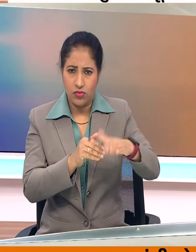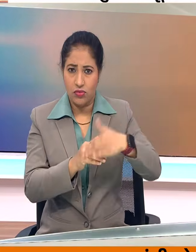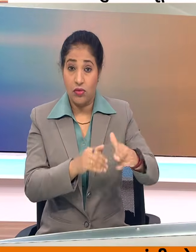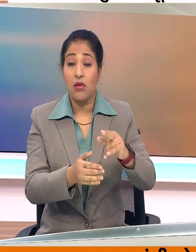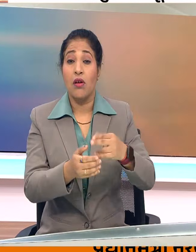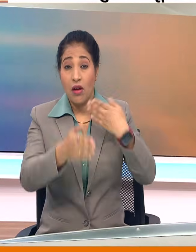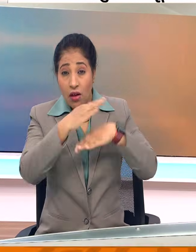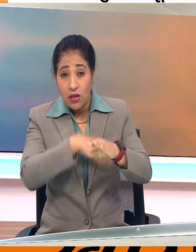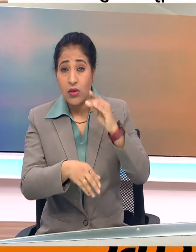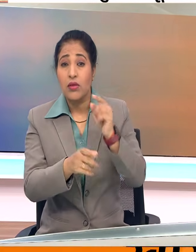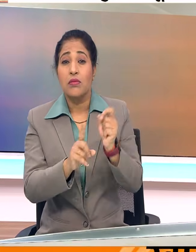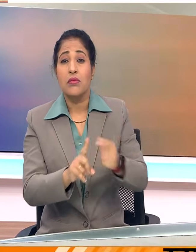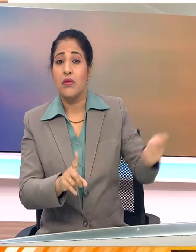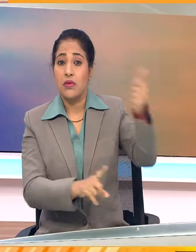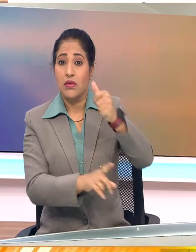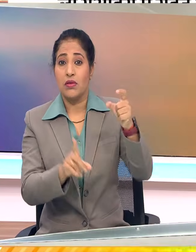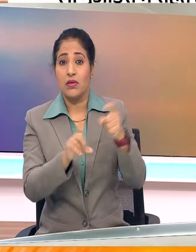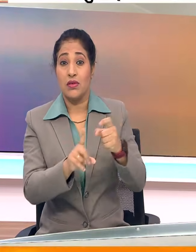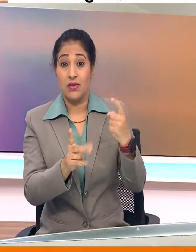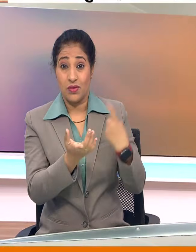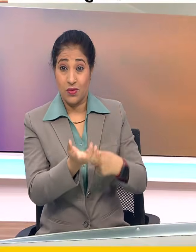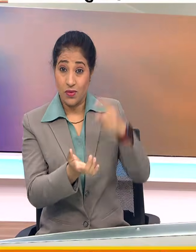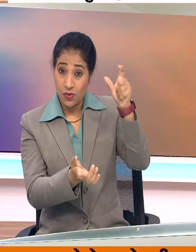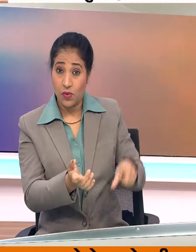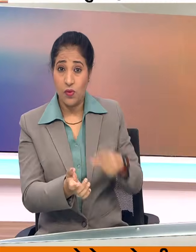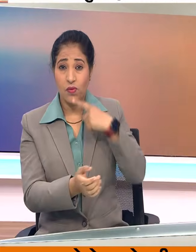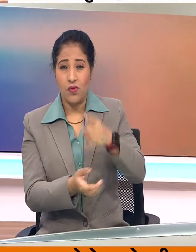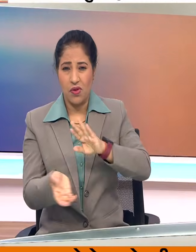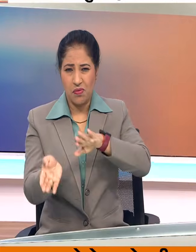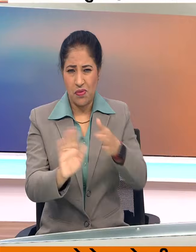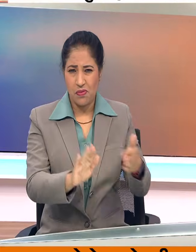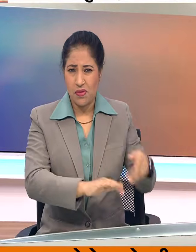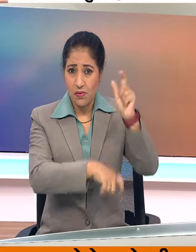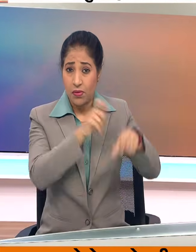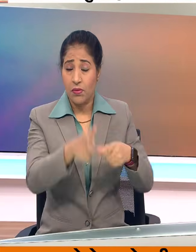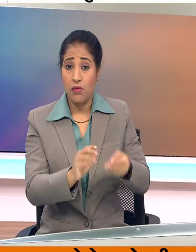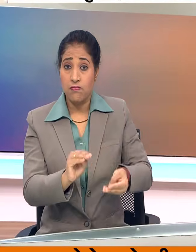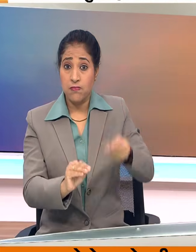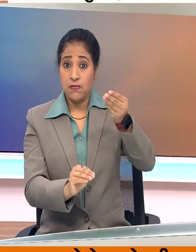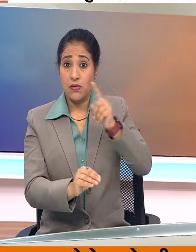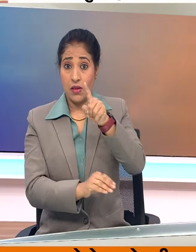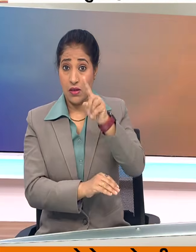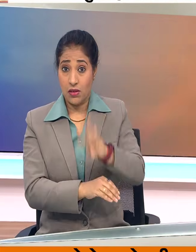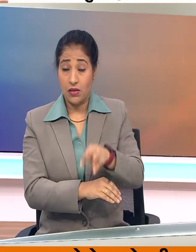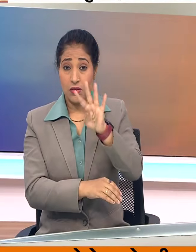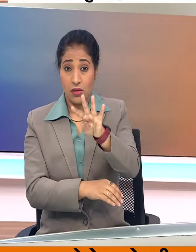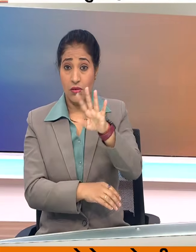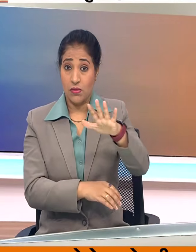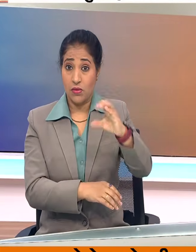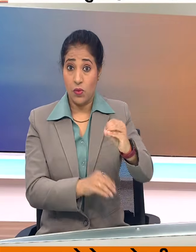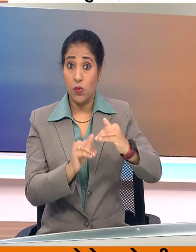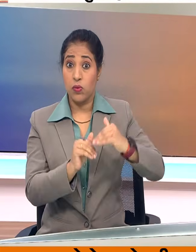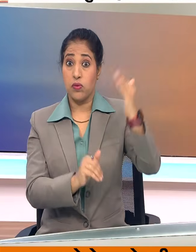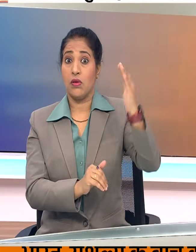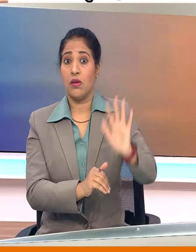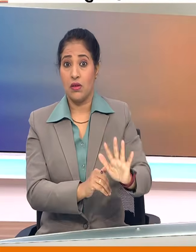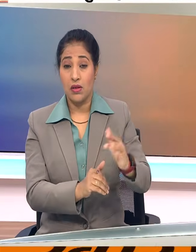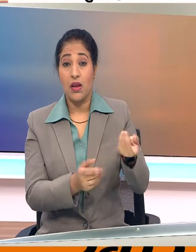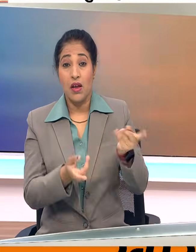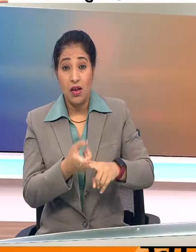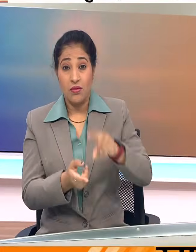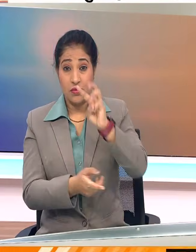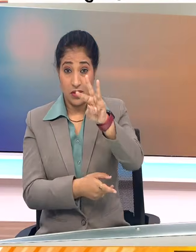अंतरिम राष्ट्रपति डेल्सी रोड्रिगेज ने बताया कि मृतकों की संख्या बढ़कर 1450 हो गई है,